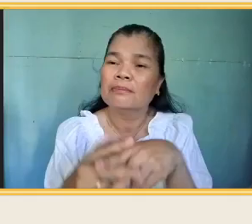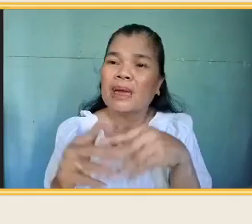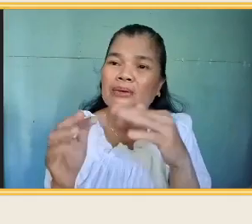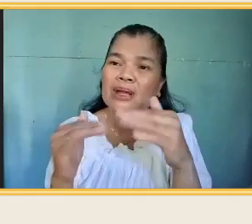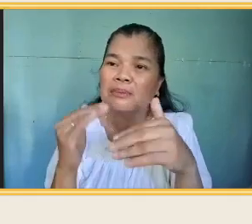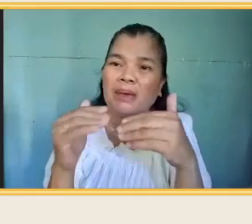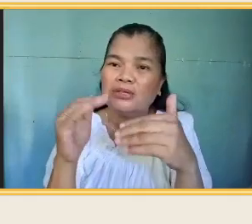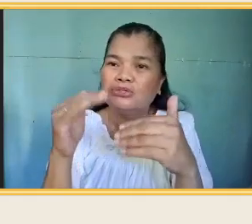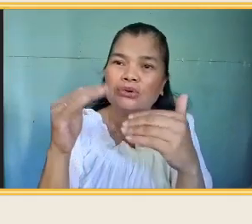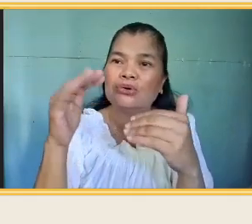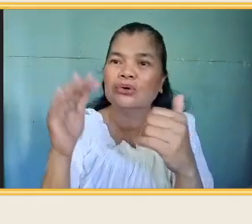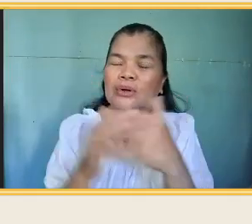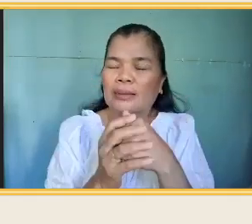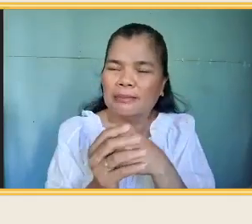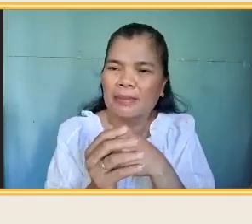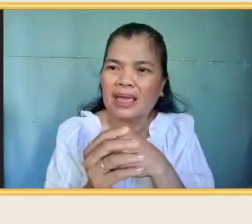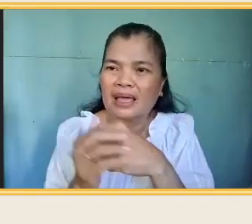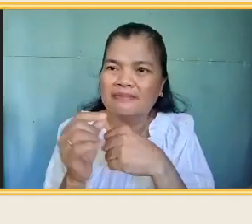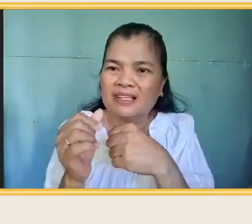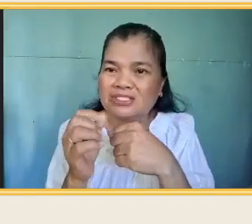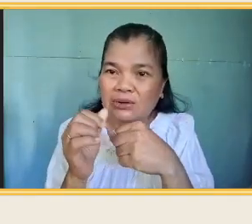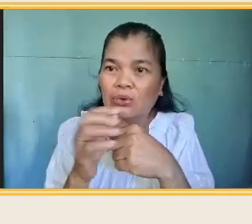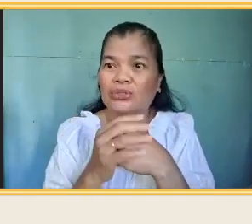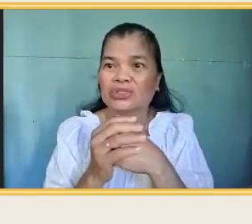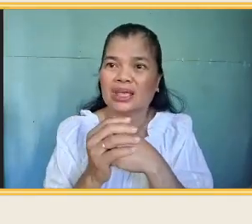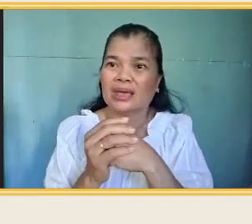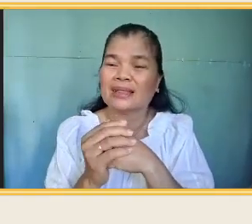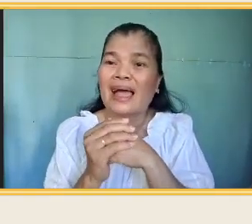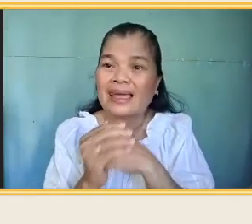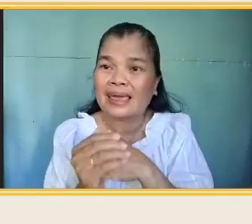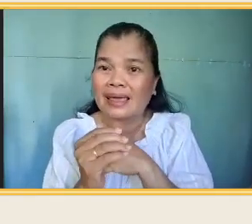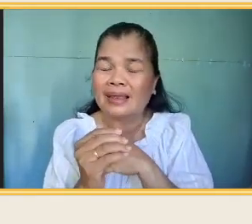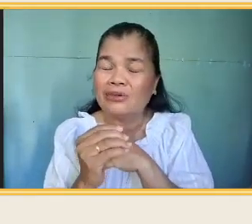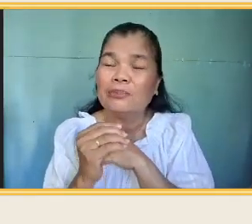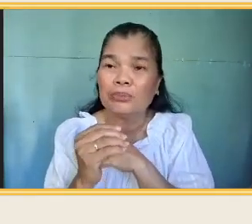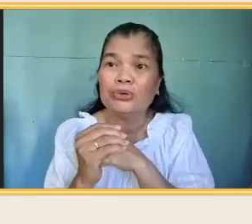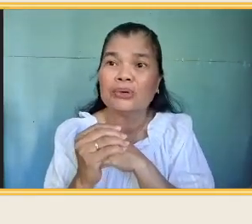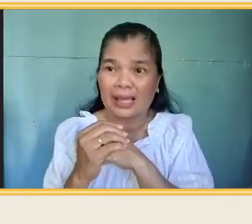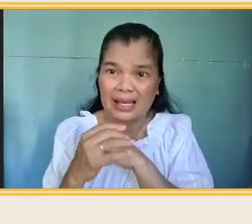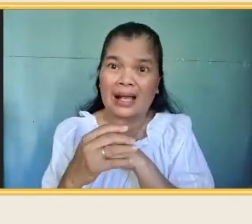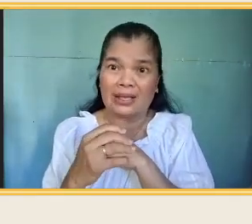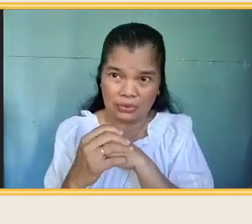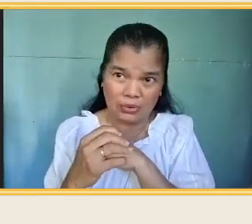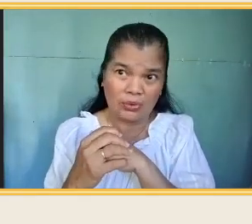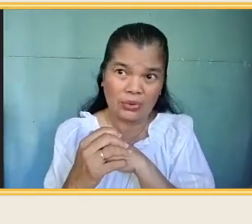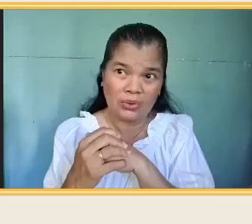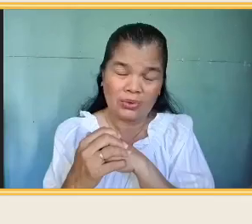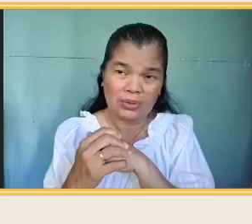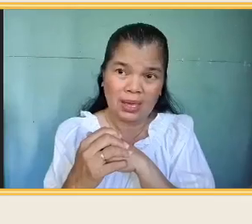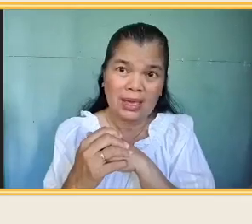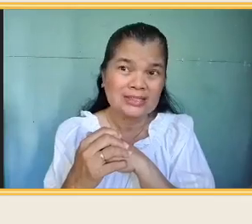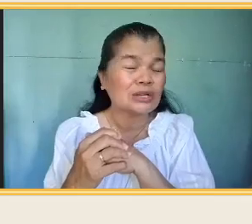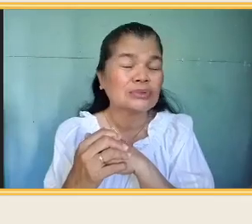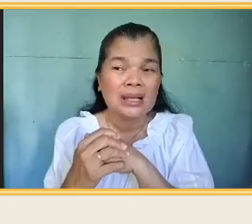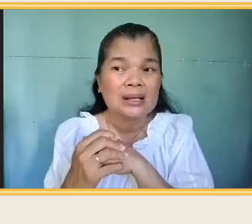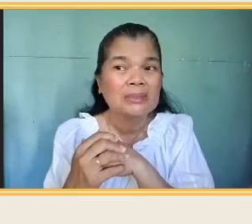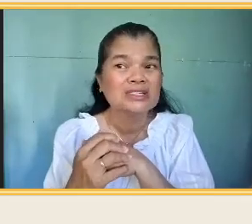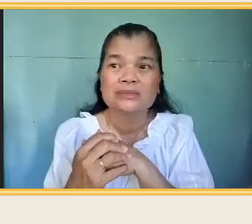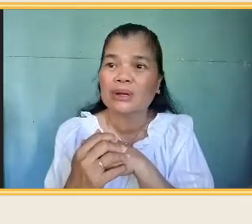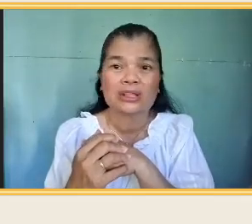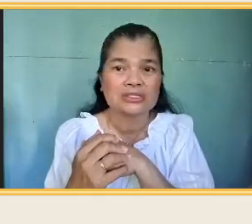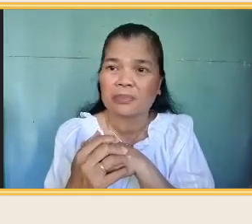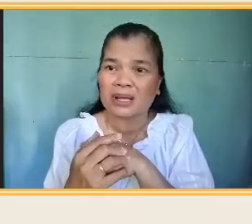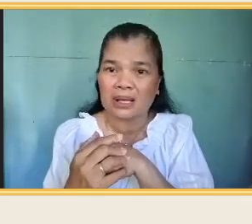Kasi meron ng medyo may advanced ng konti dahil yun po yung kailangan nyo. Okay? Kasi kung